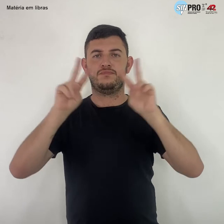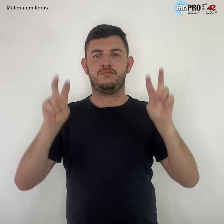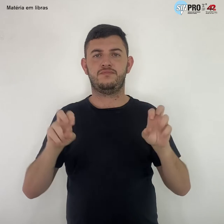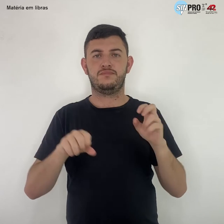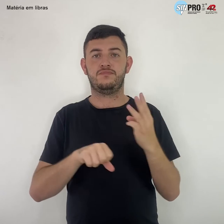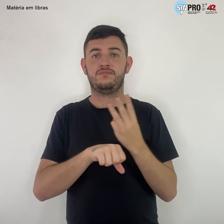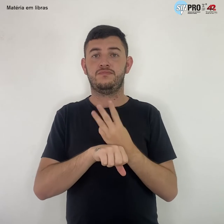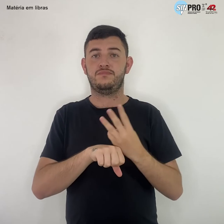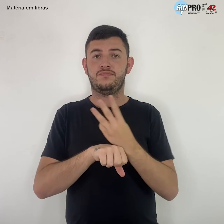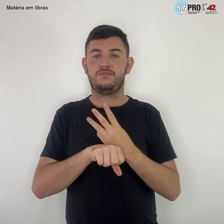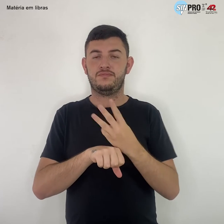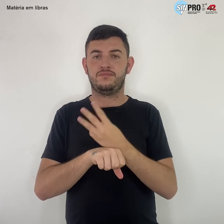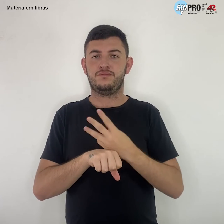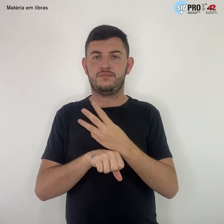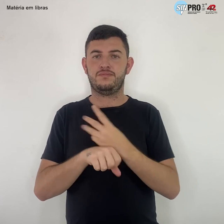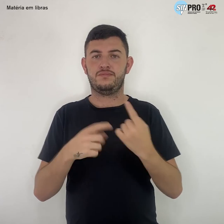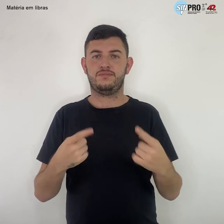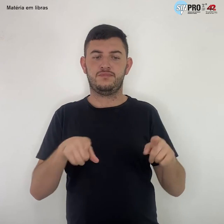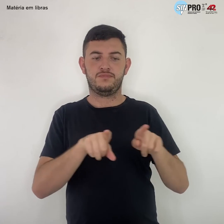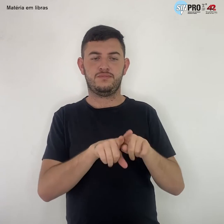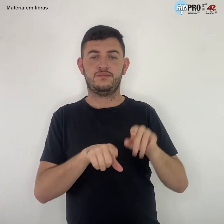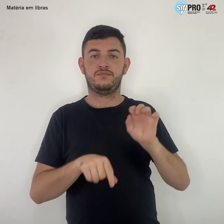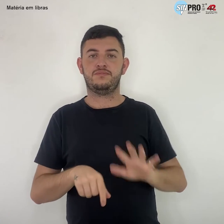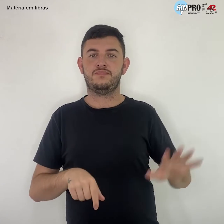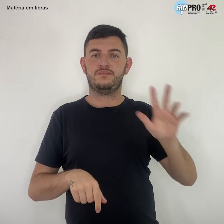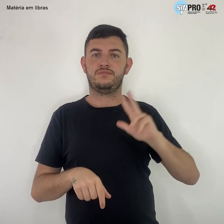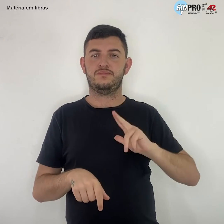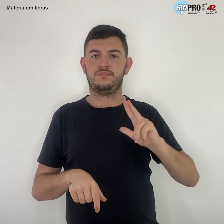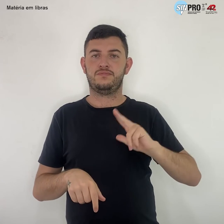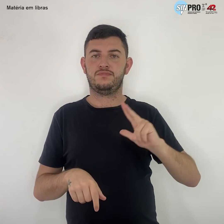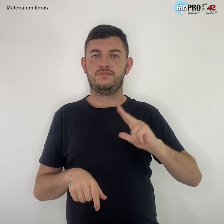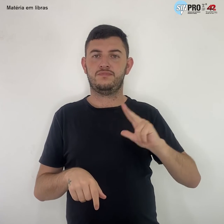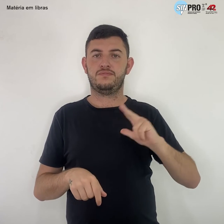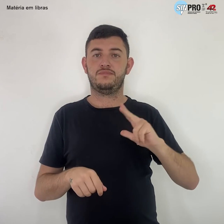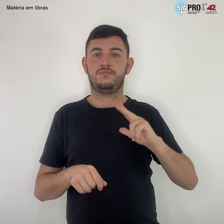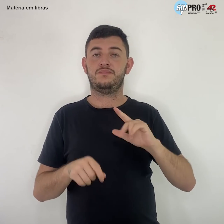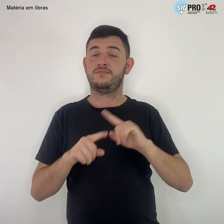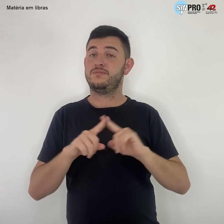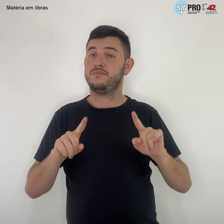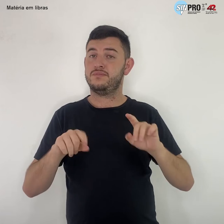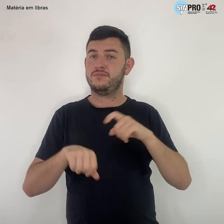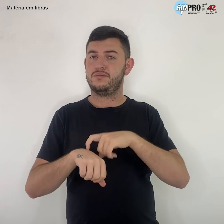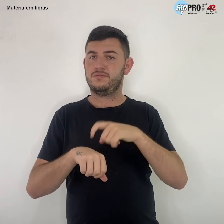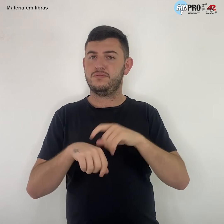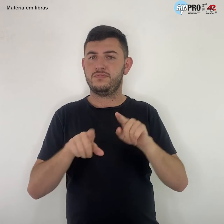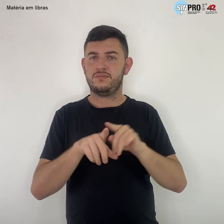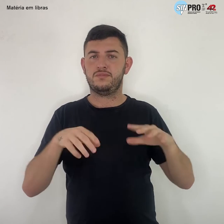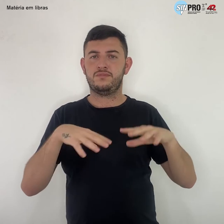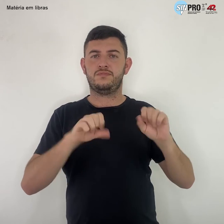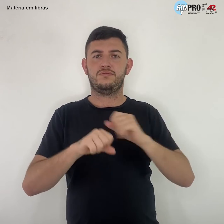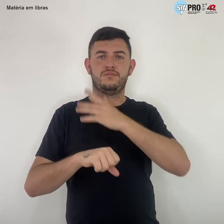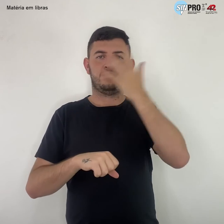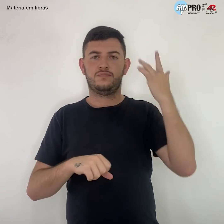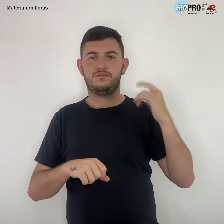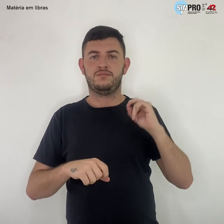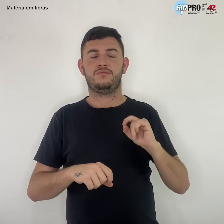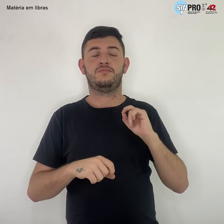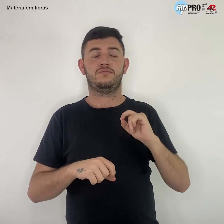e parcerias com o setor privado. Ao atacar os trabalhadores da educação,